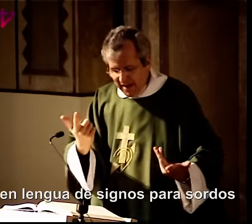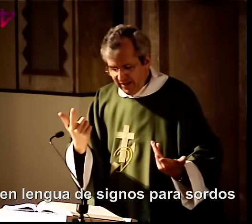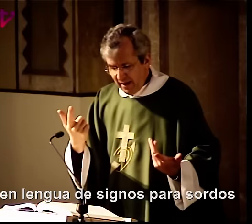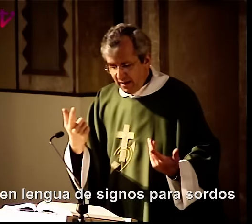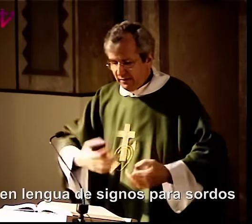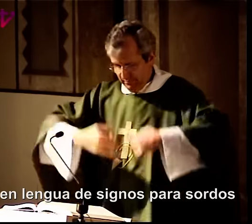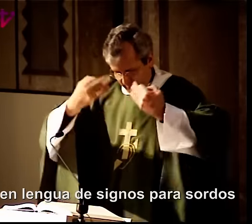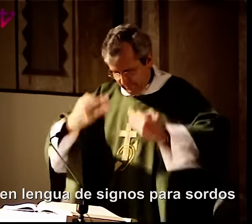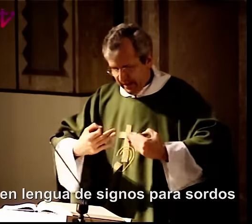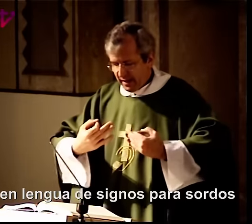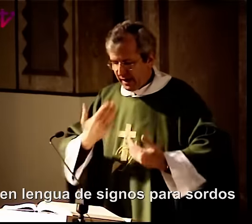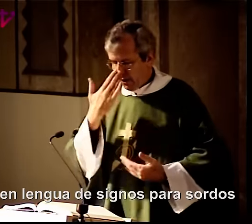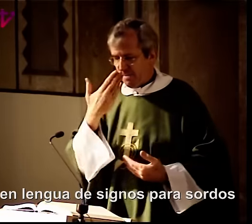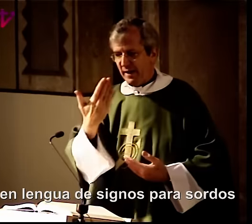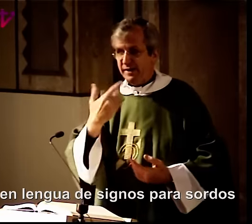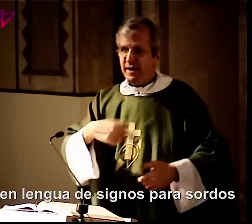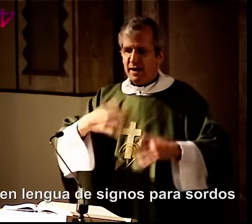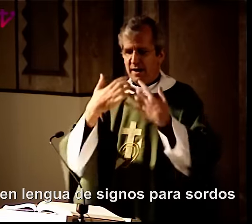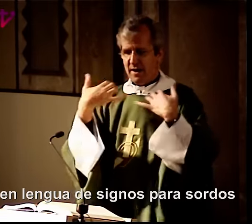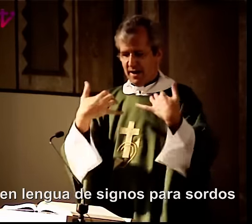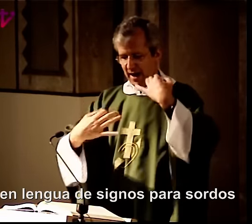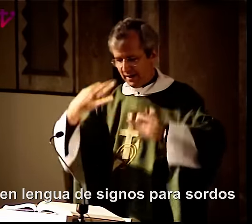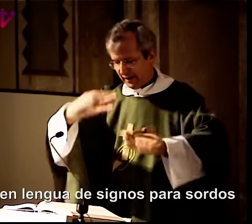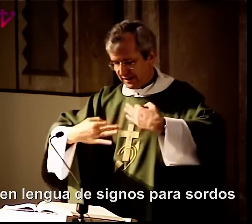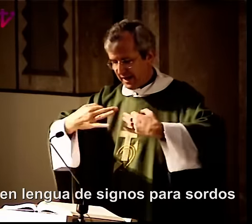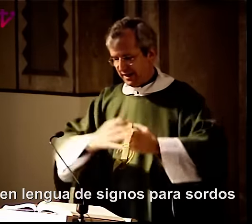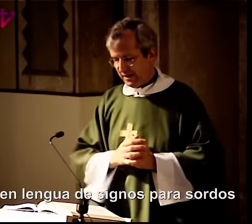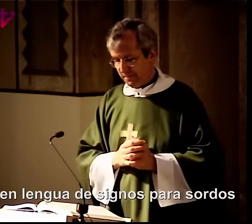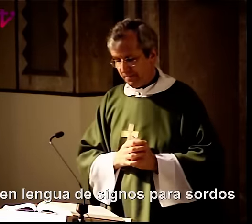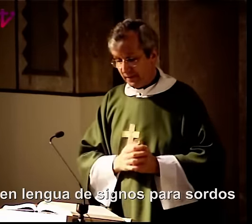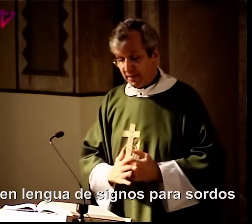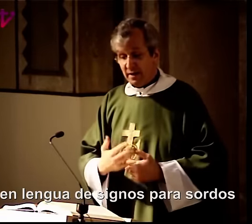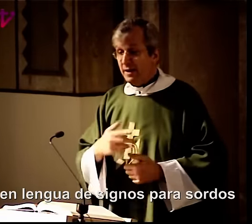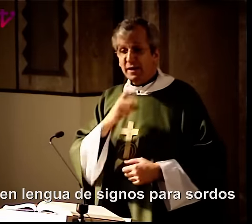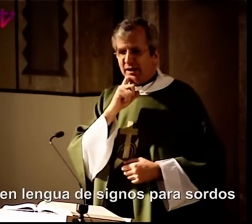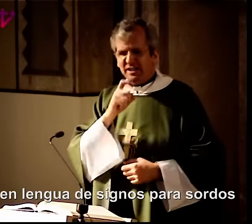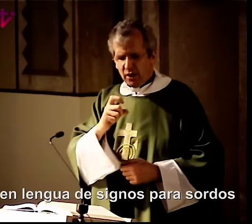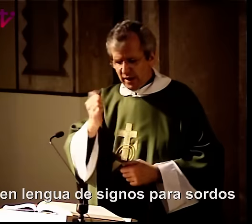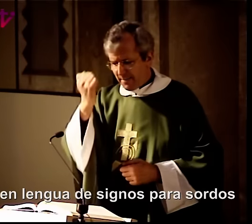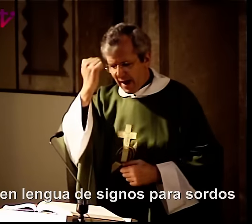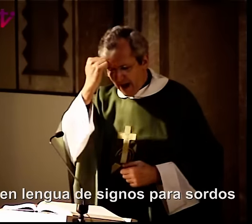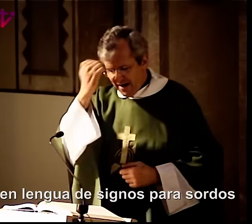imbécil, tendrá que comparecer ante el Sanedrín. Y si lo llama